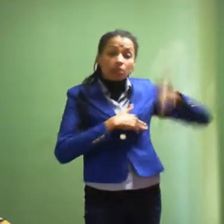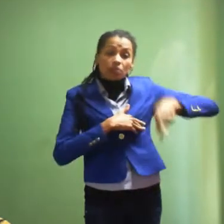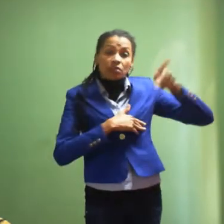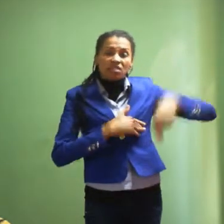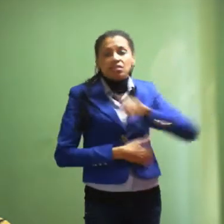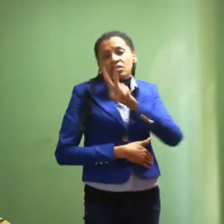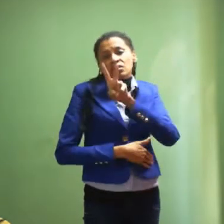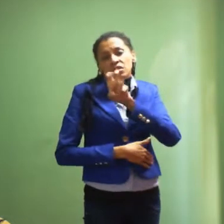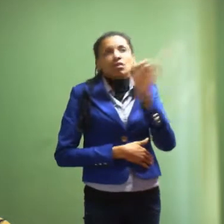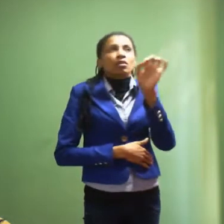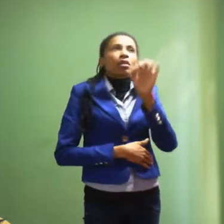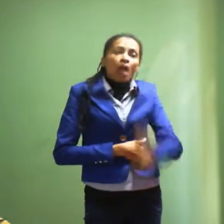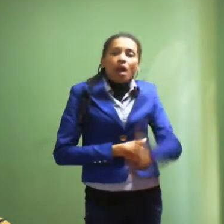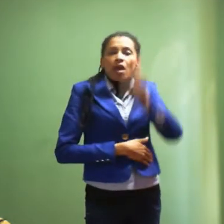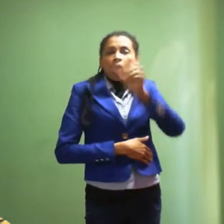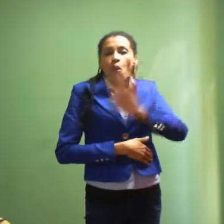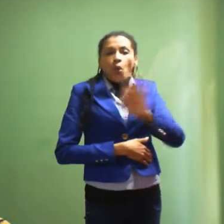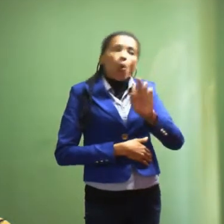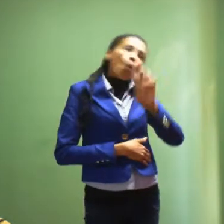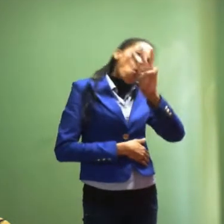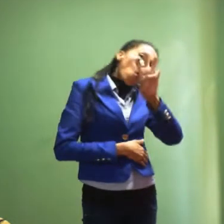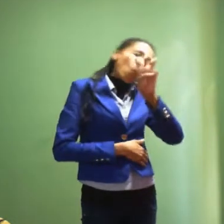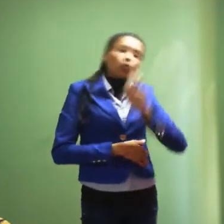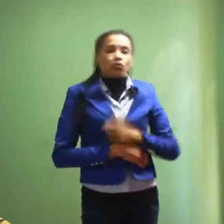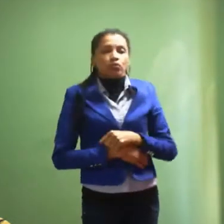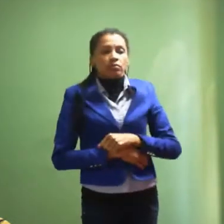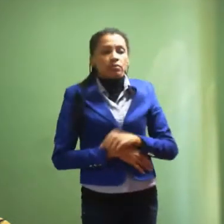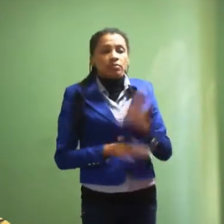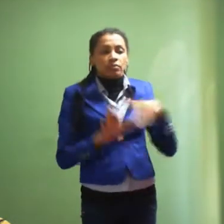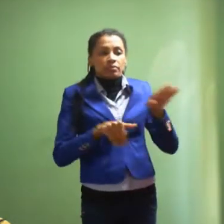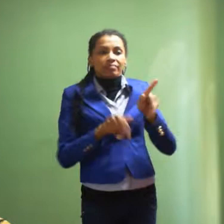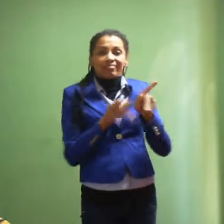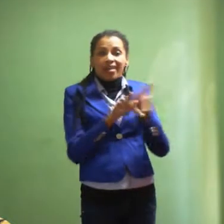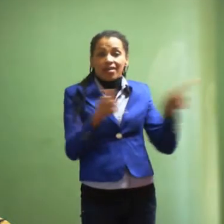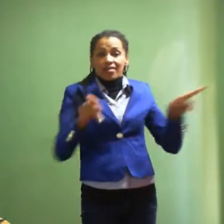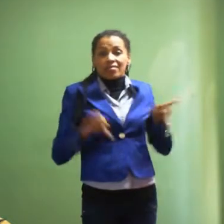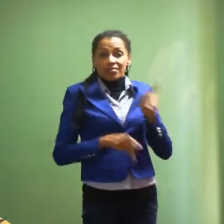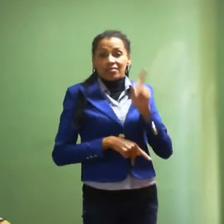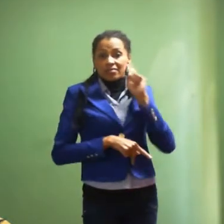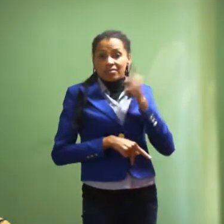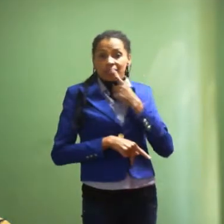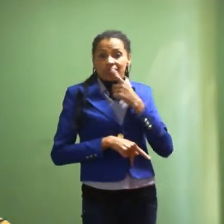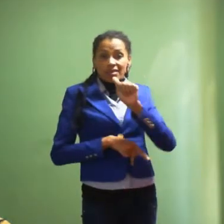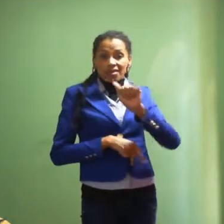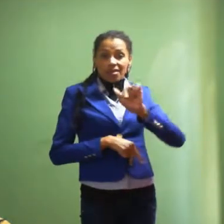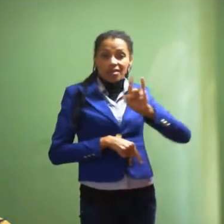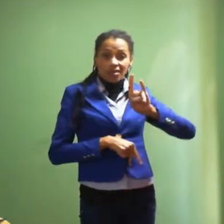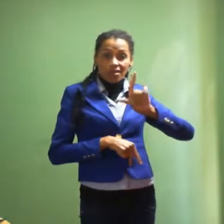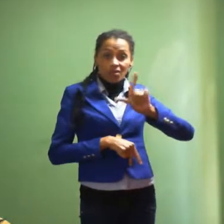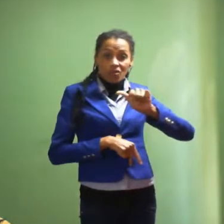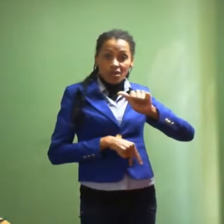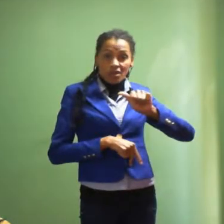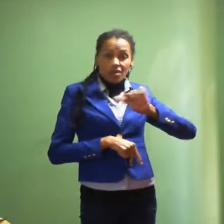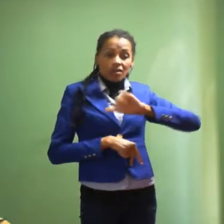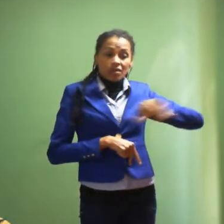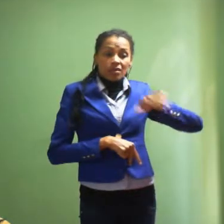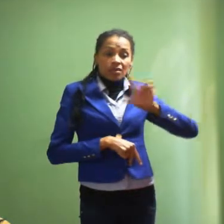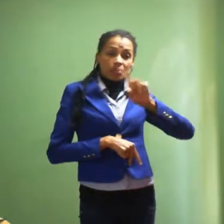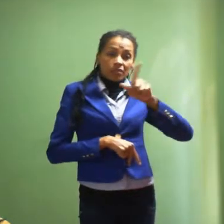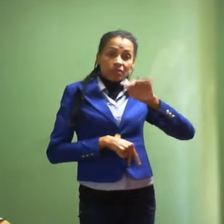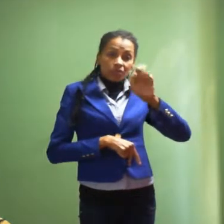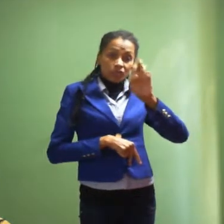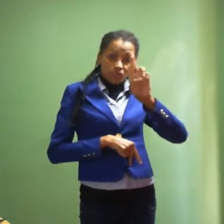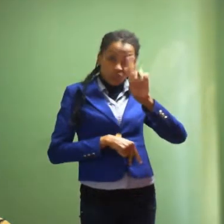para los profesores que están en el contexto de las aulas para sordos o sordos integrados con oyentes, ustedes pueden ver que